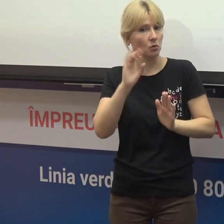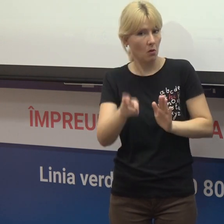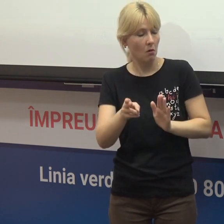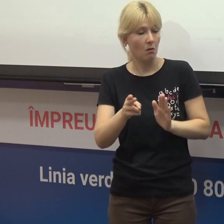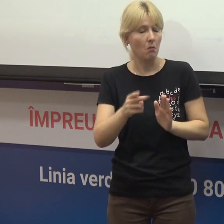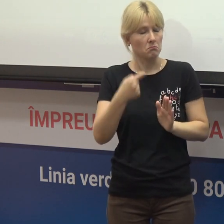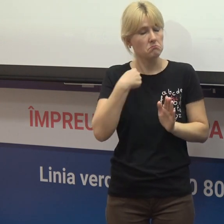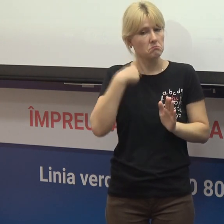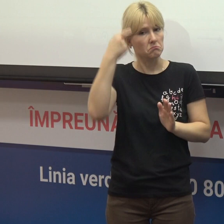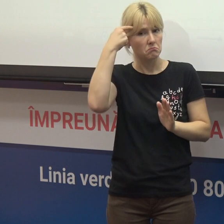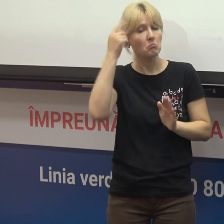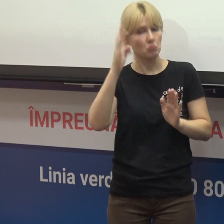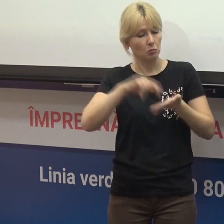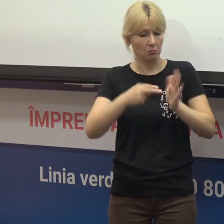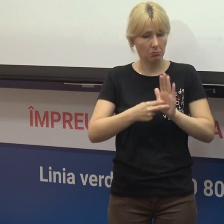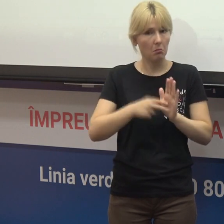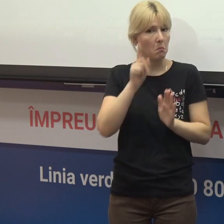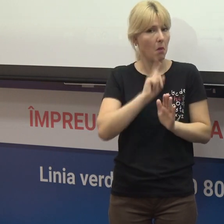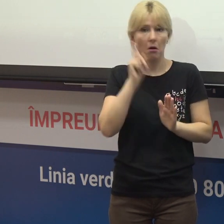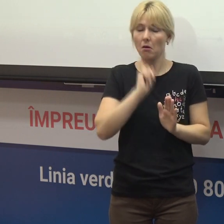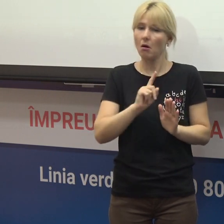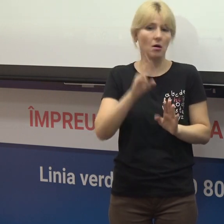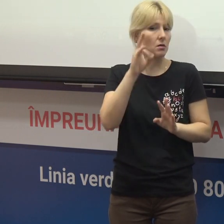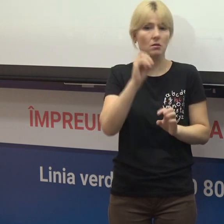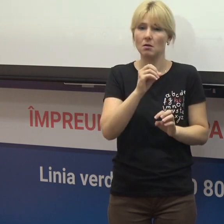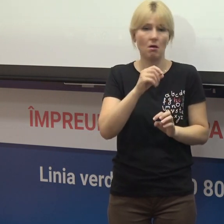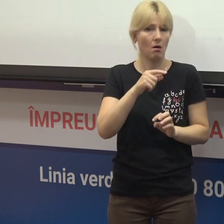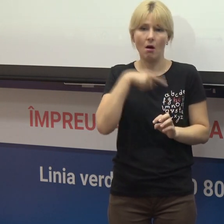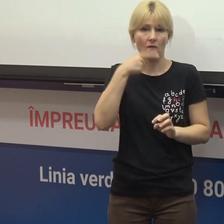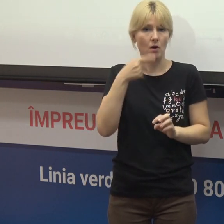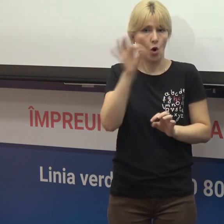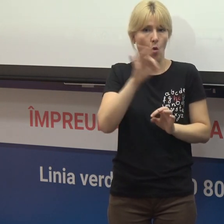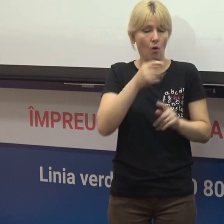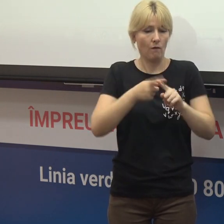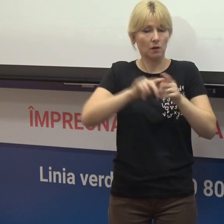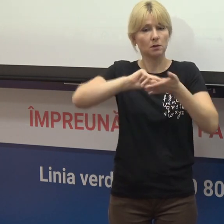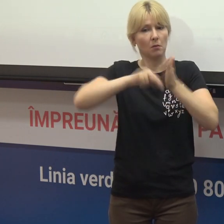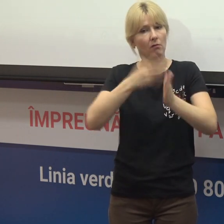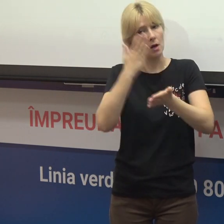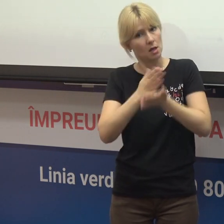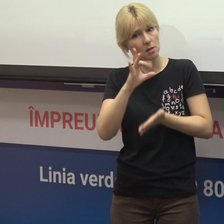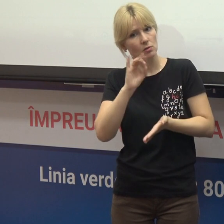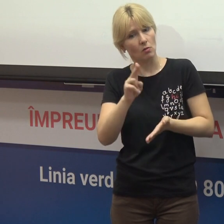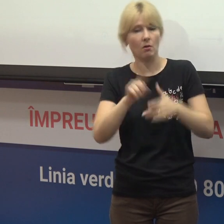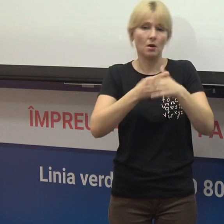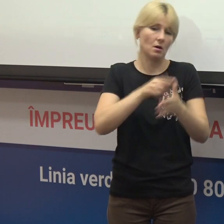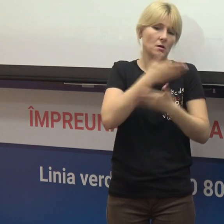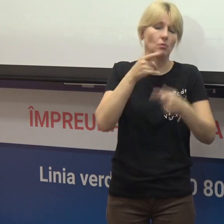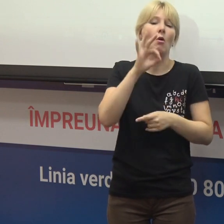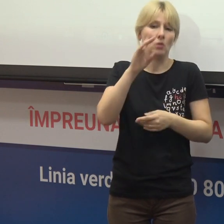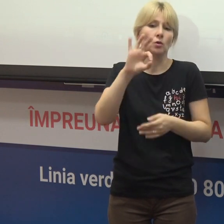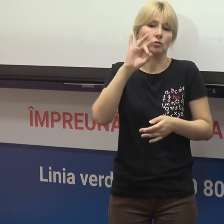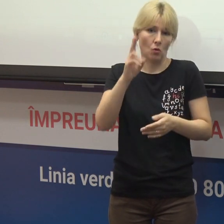evident, ne vom conforma și noi. La ziua de astăzi nu se vorbește despre o careva perioadă de valabilitate a certificatului de vaccinare. El este